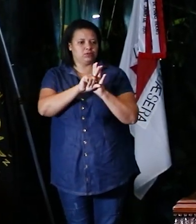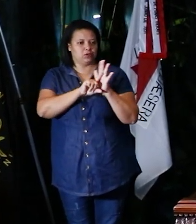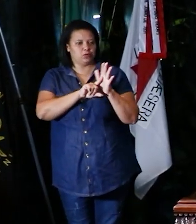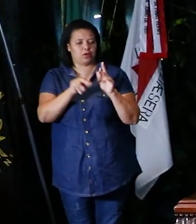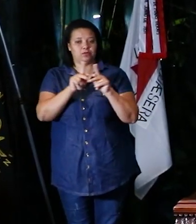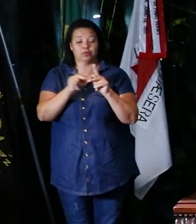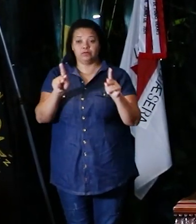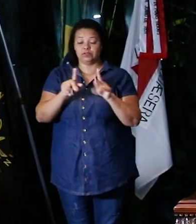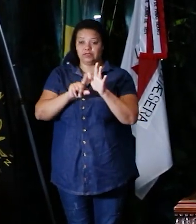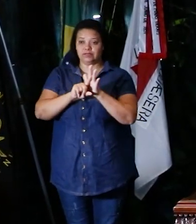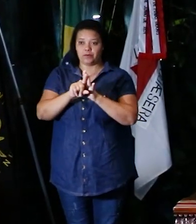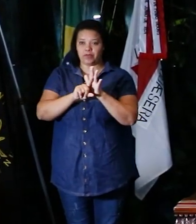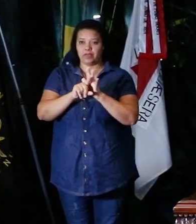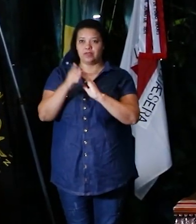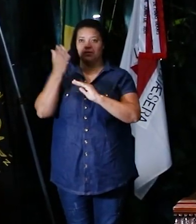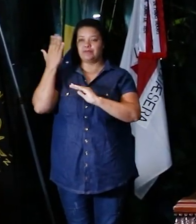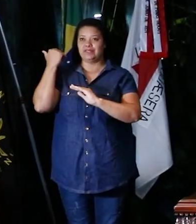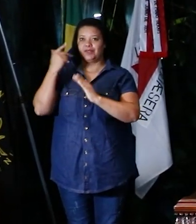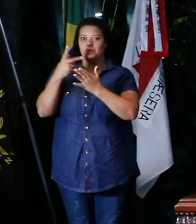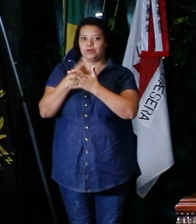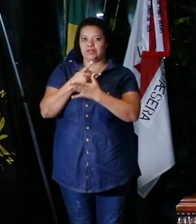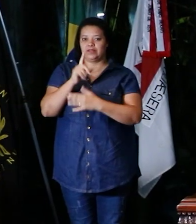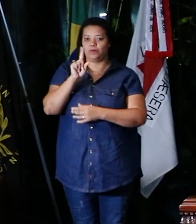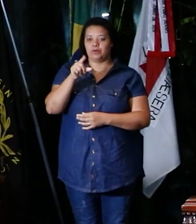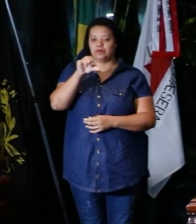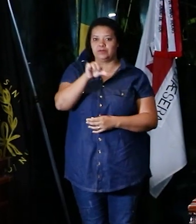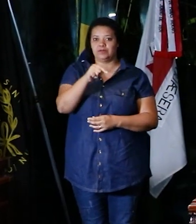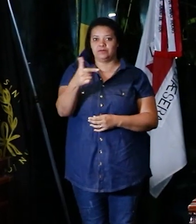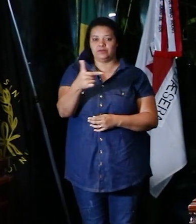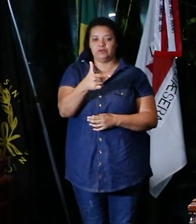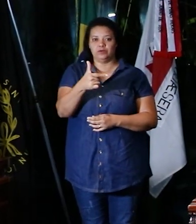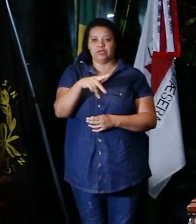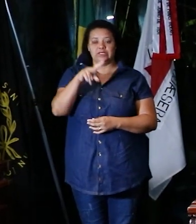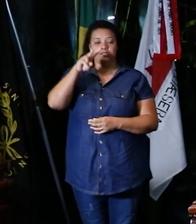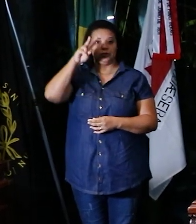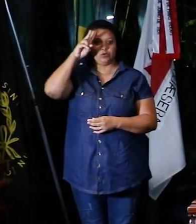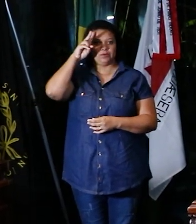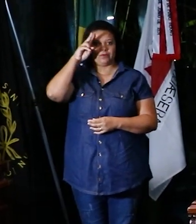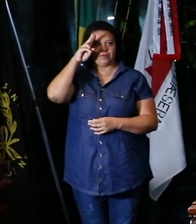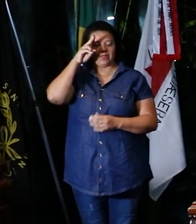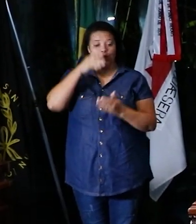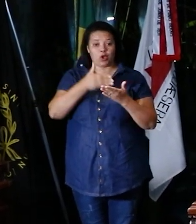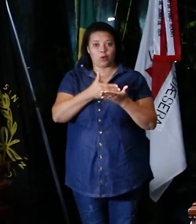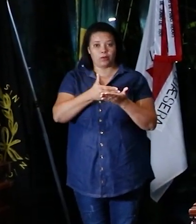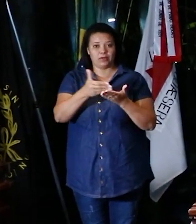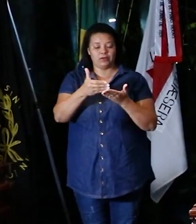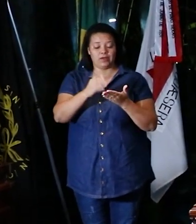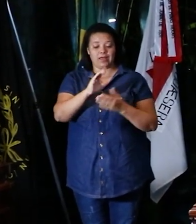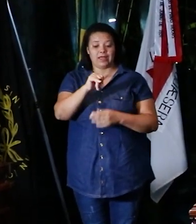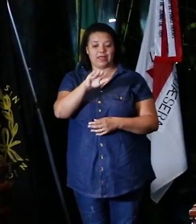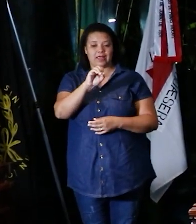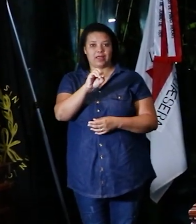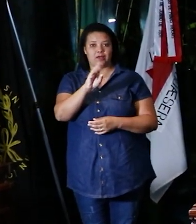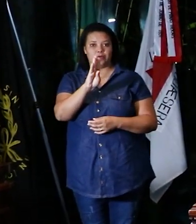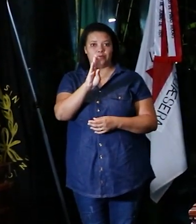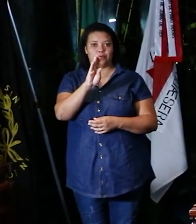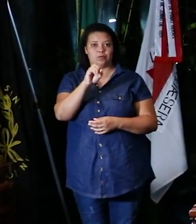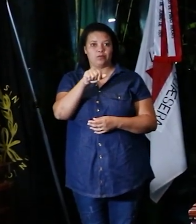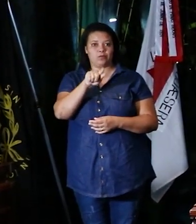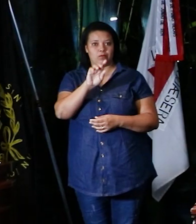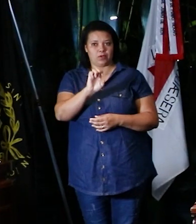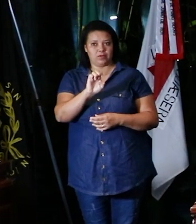sobre a Semana de 22. Na segunda-feira, nós tivemos o Caio Bosque, que é professor da PUC,